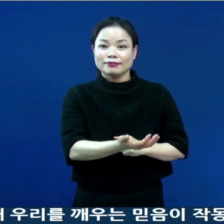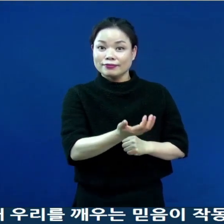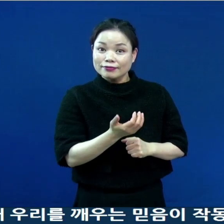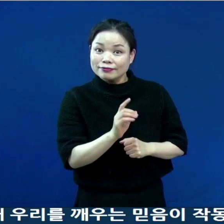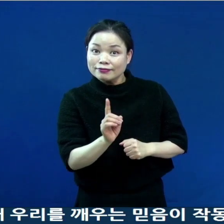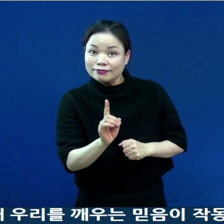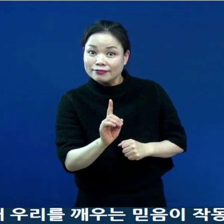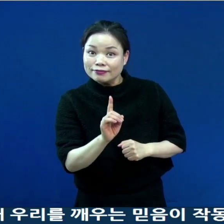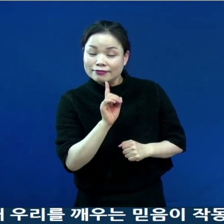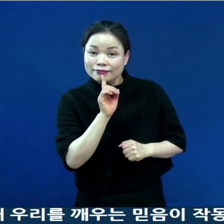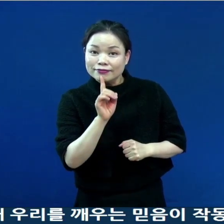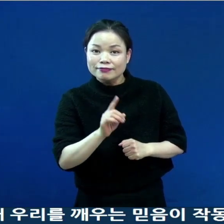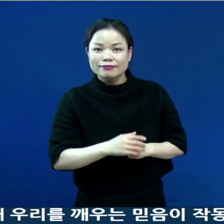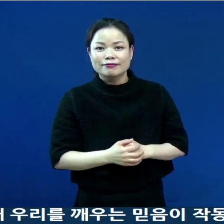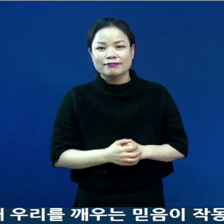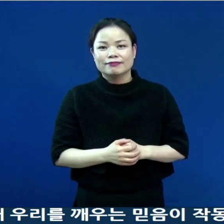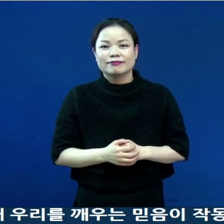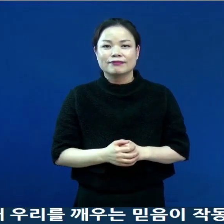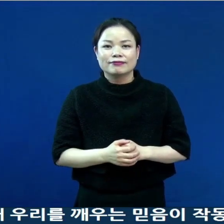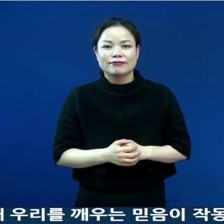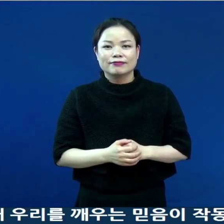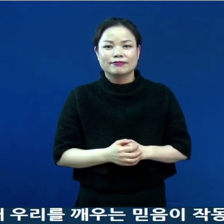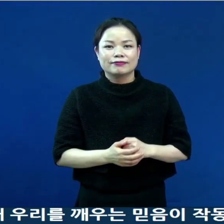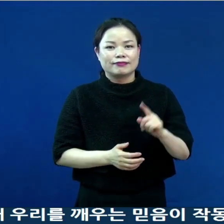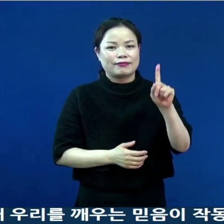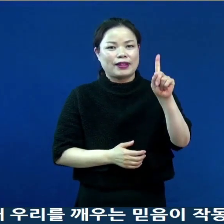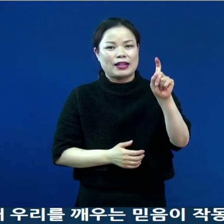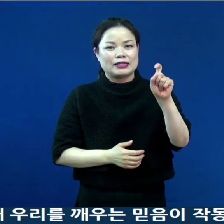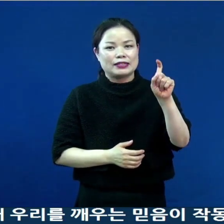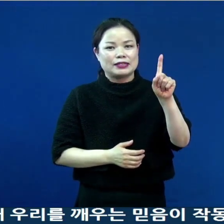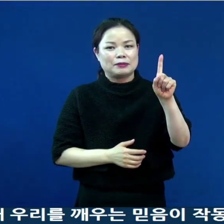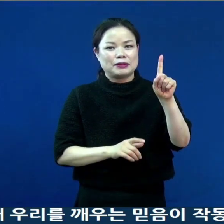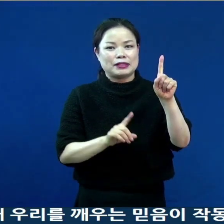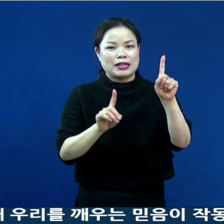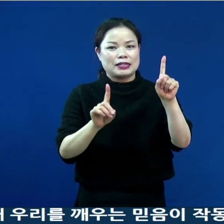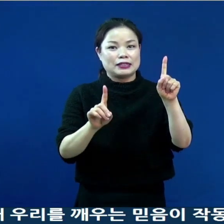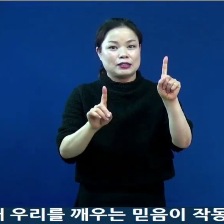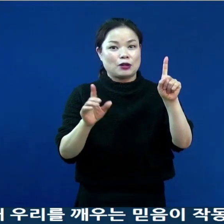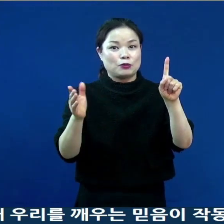얘기가 어떤 얘기였냐면요, 11장 1절부터